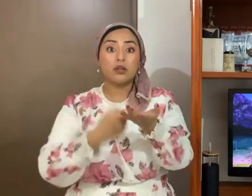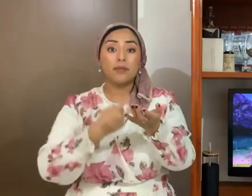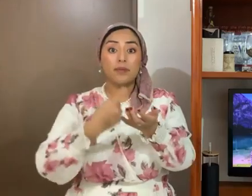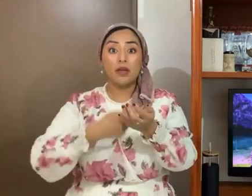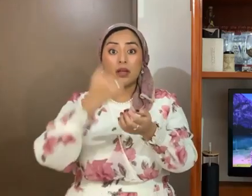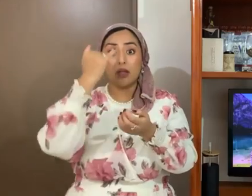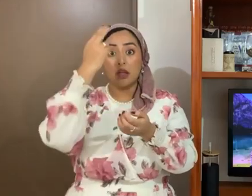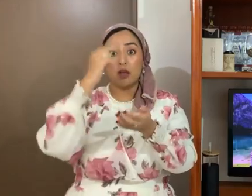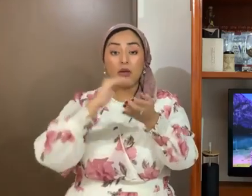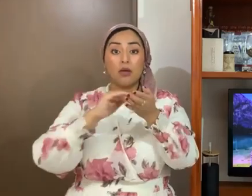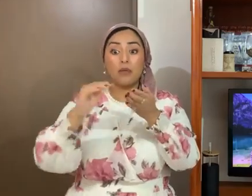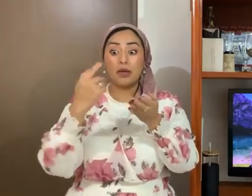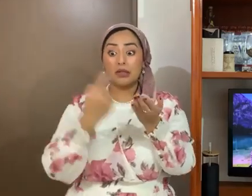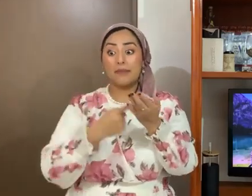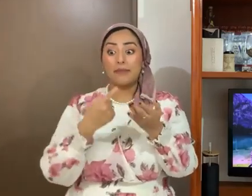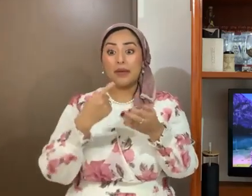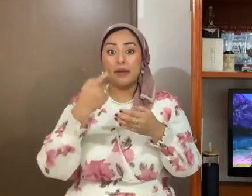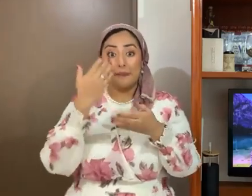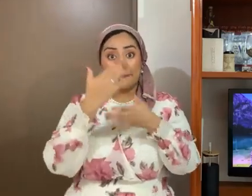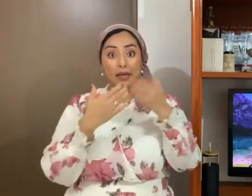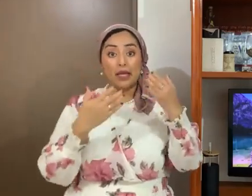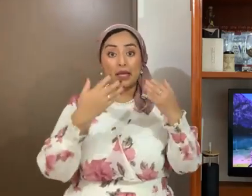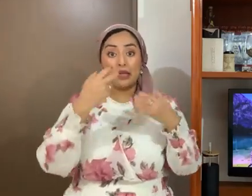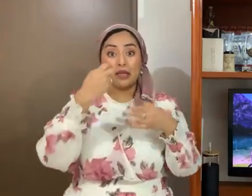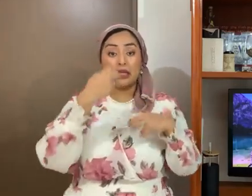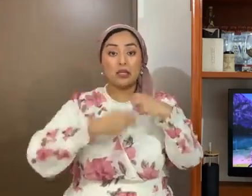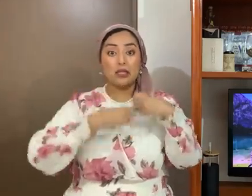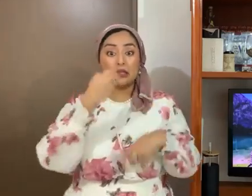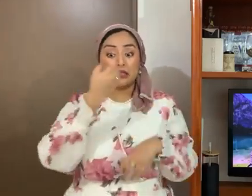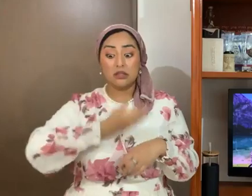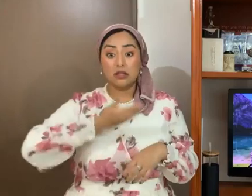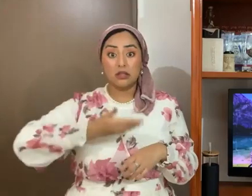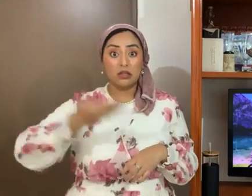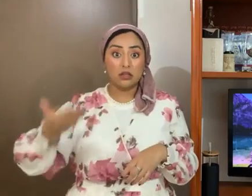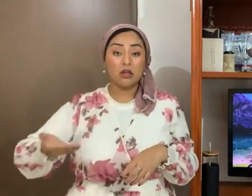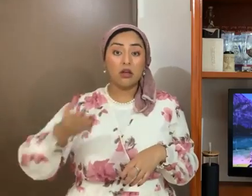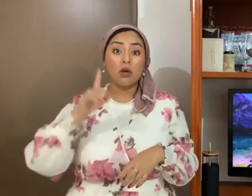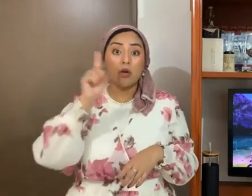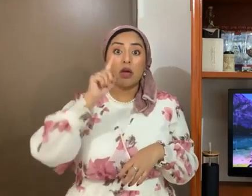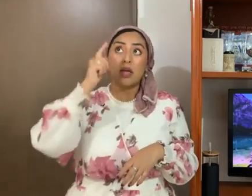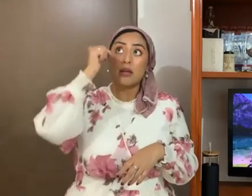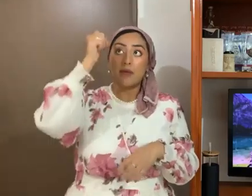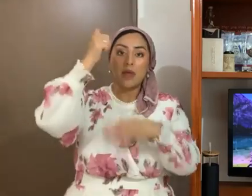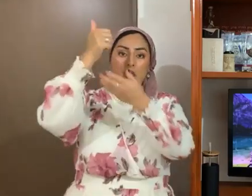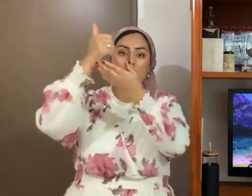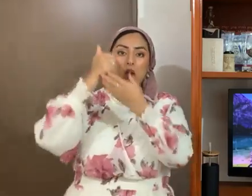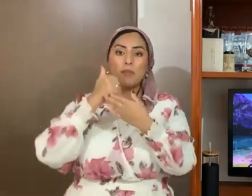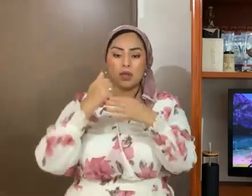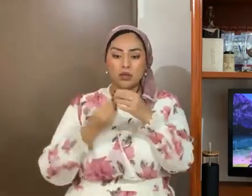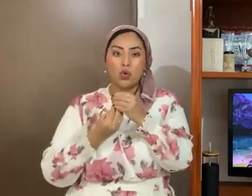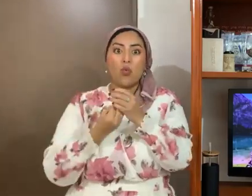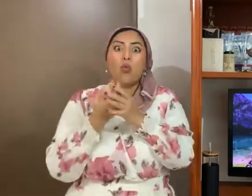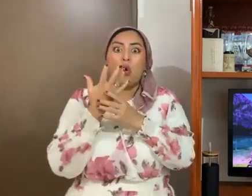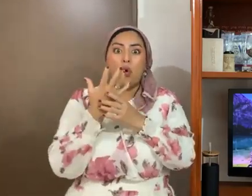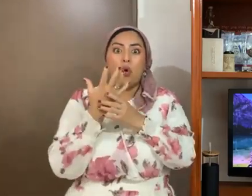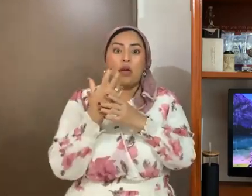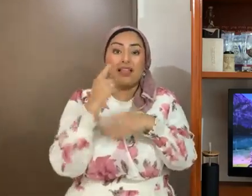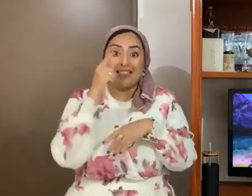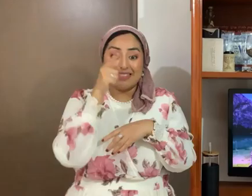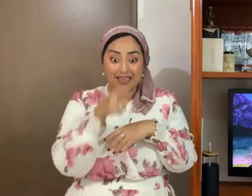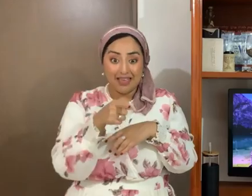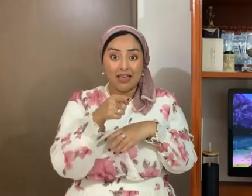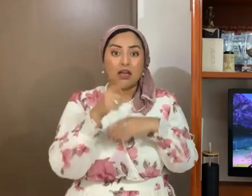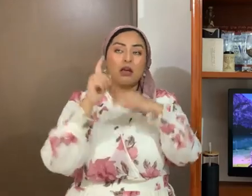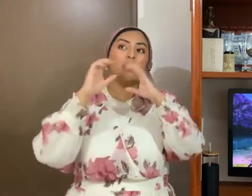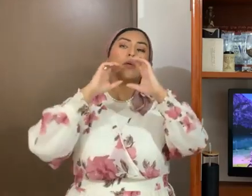que pasemos ciertos desiertos, es decir, situaciones en las cuales Él nos va a ayudar a crecer. Y entonces en ese